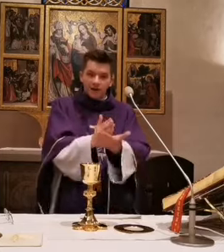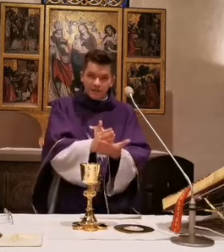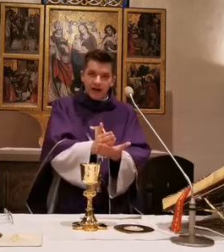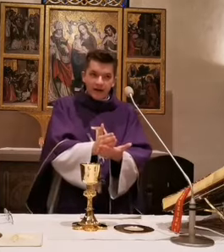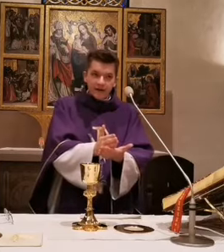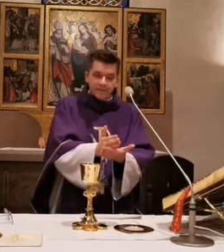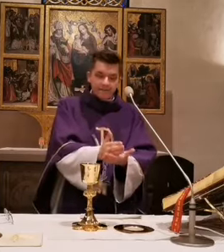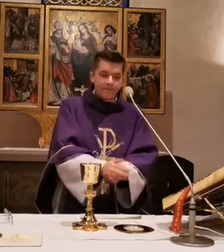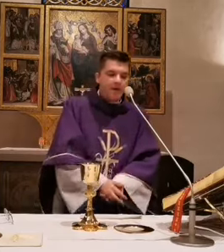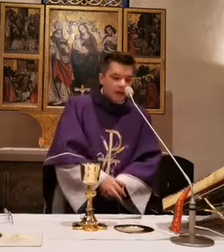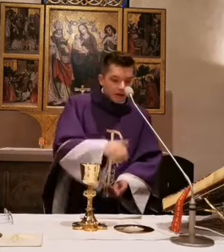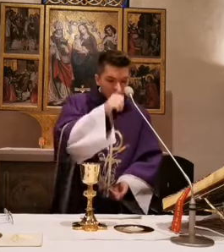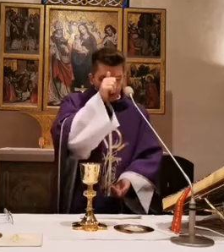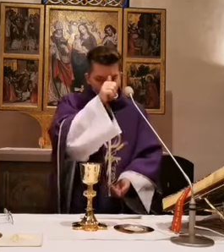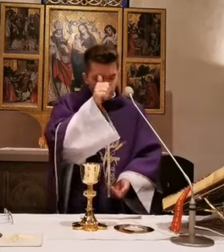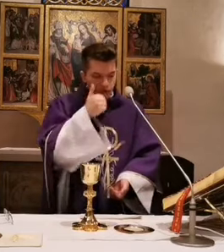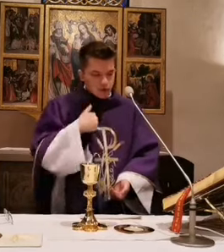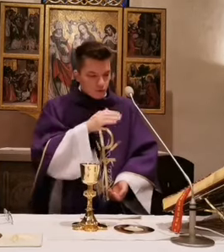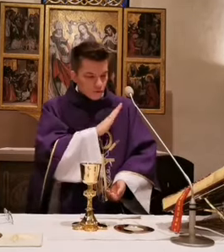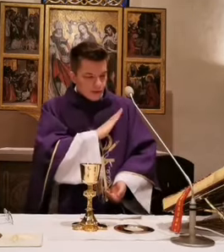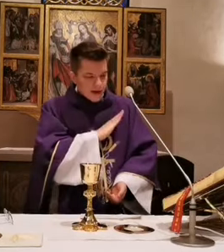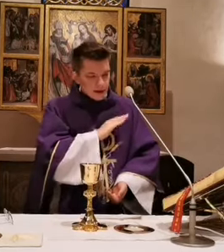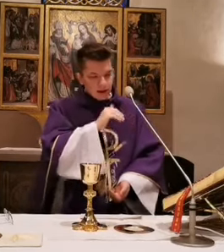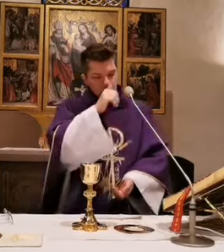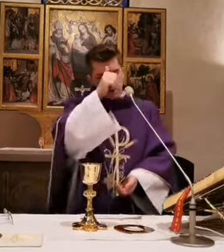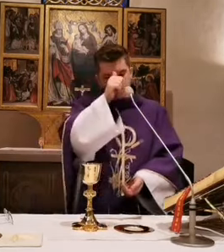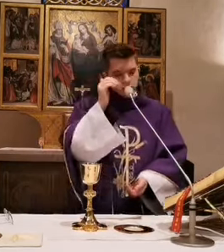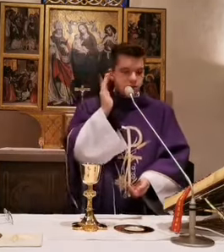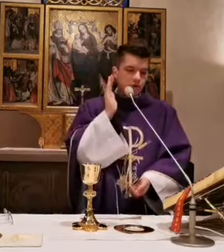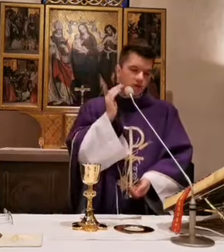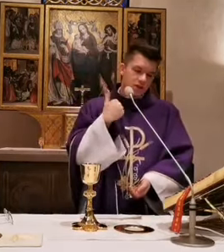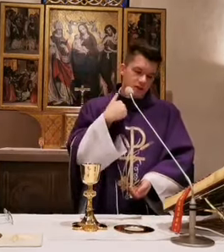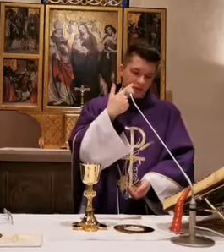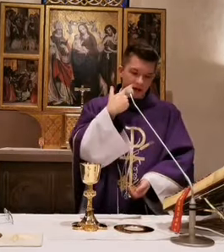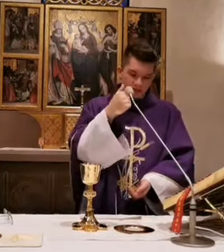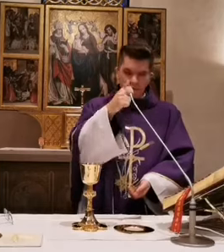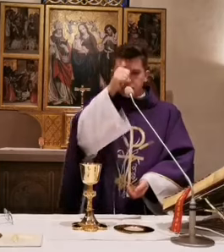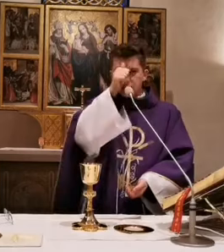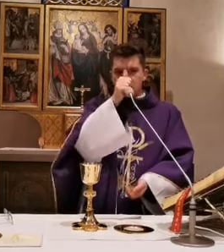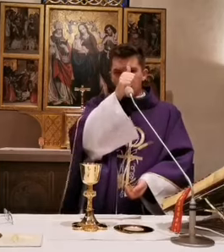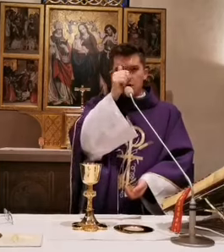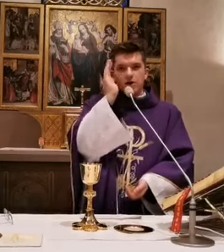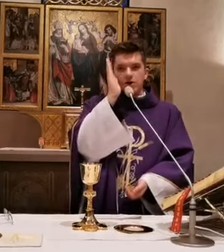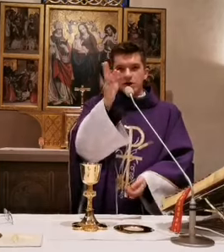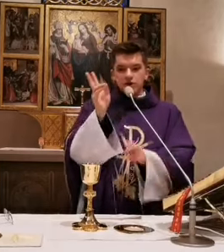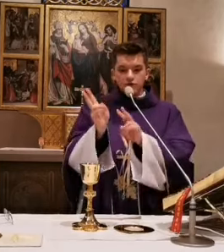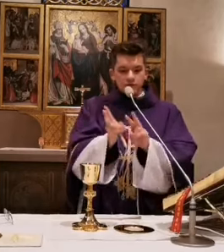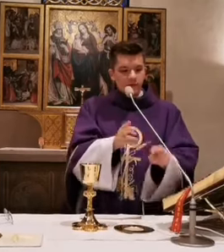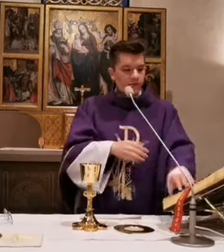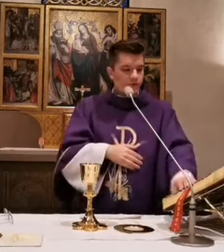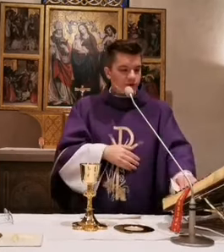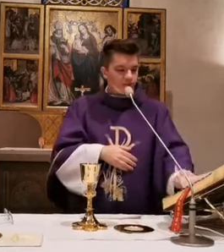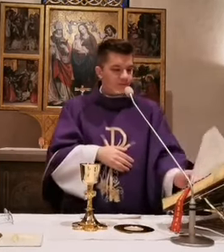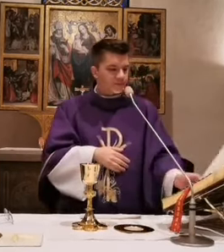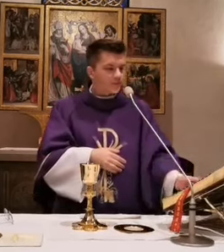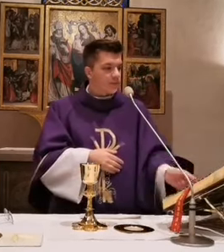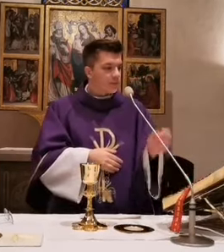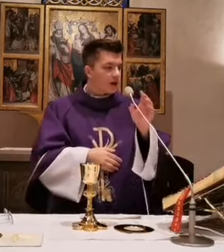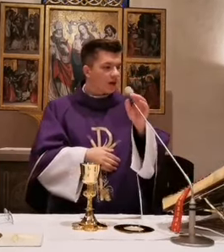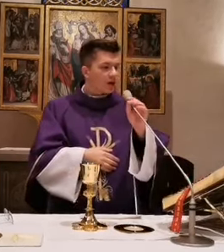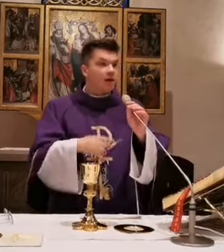Tajemnica wiary. Chrystus umarł, Chrystus zmartwychwstał, Chrystus powrócił.